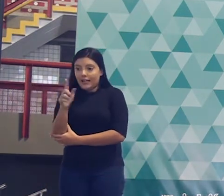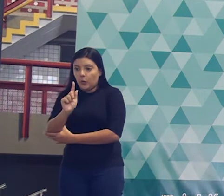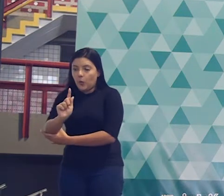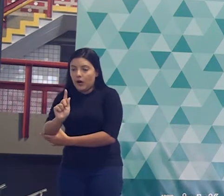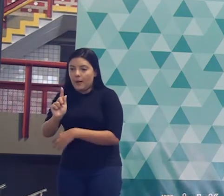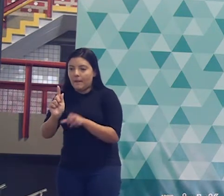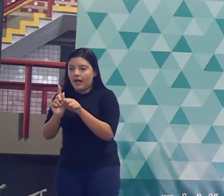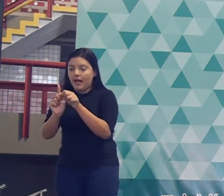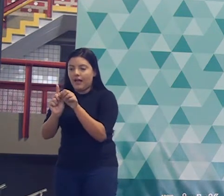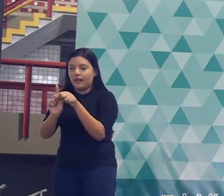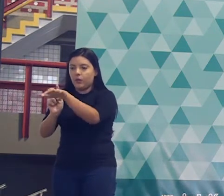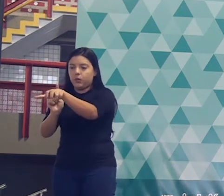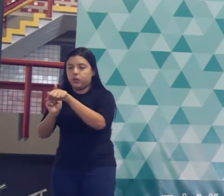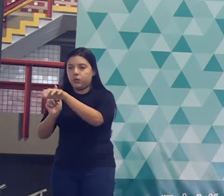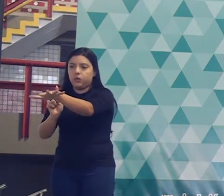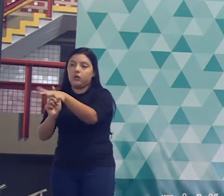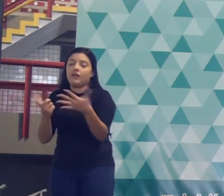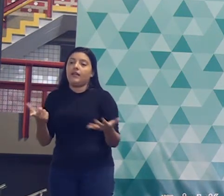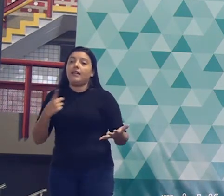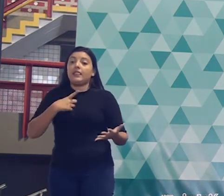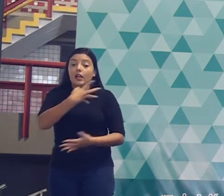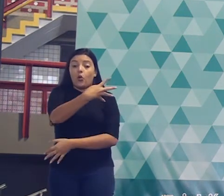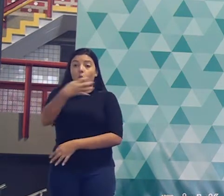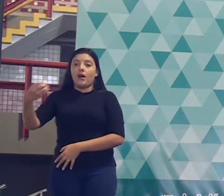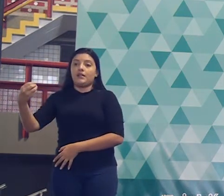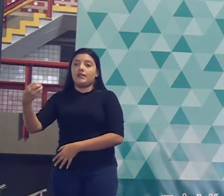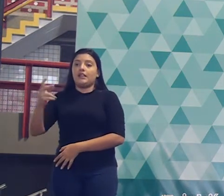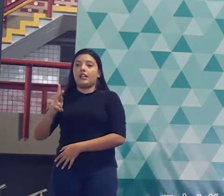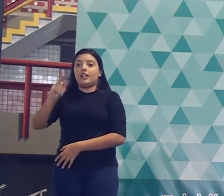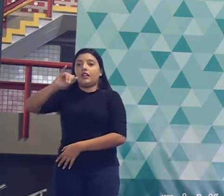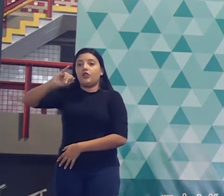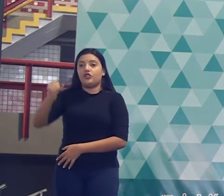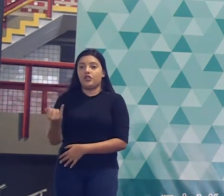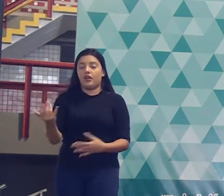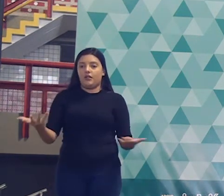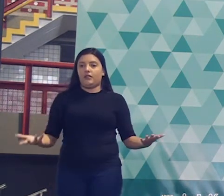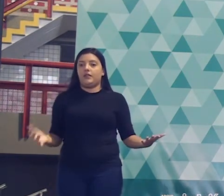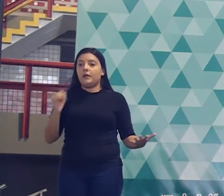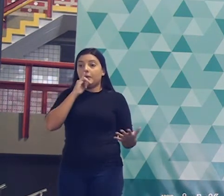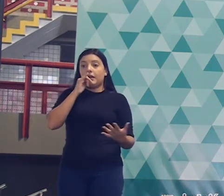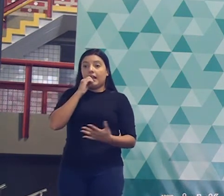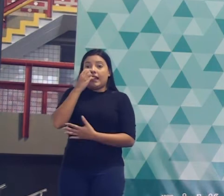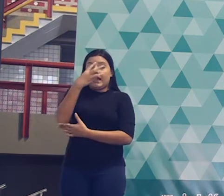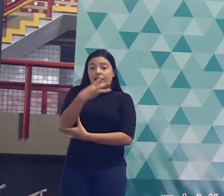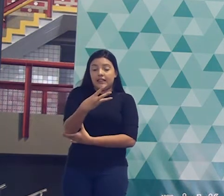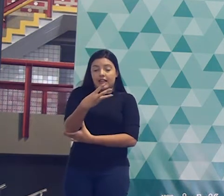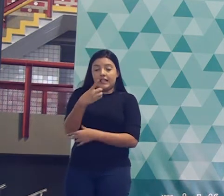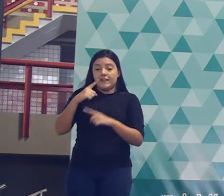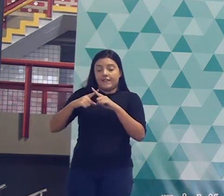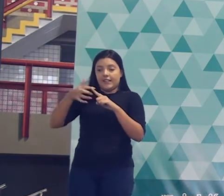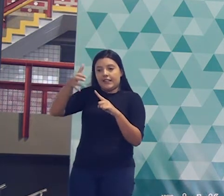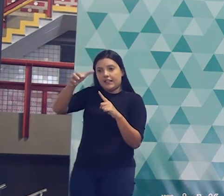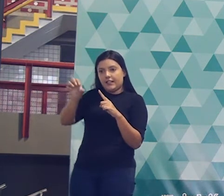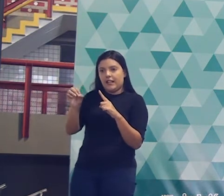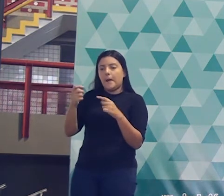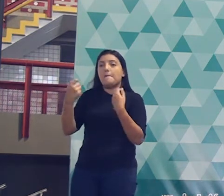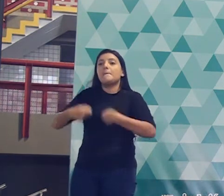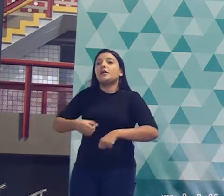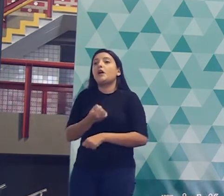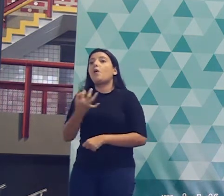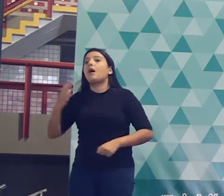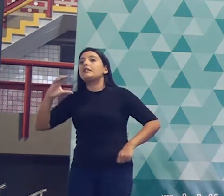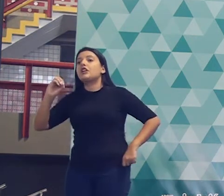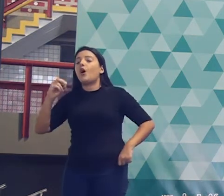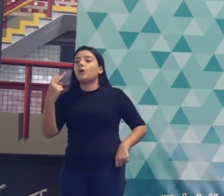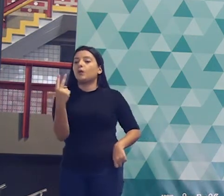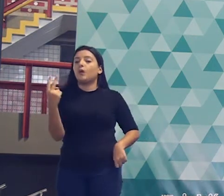libero 400 quilojoules. Para liberar 3 vezes 10 a 8ª quilojoules, eu vou precisar de quanto de